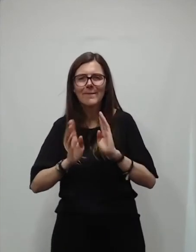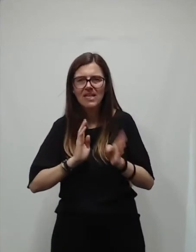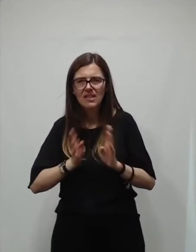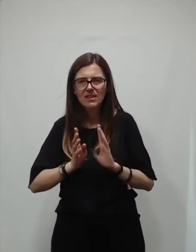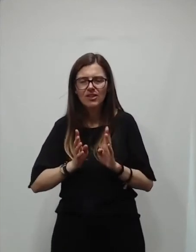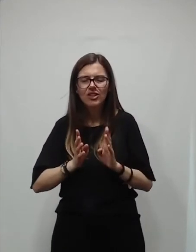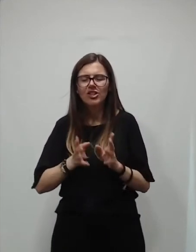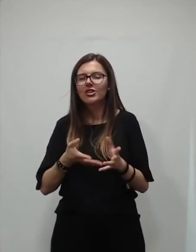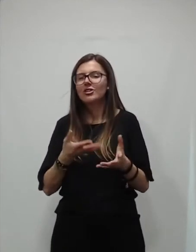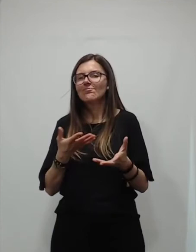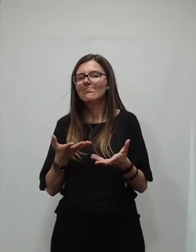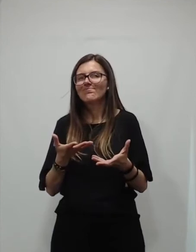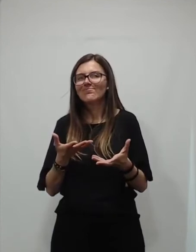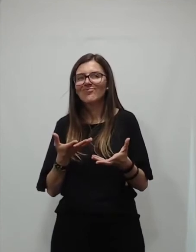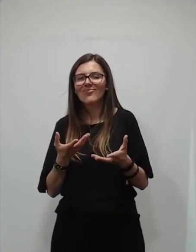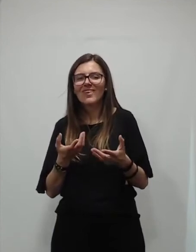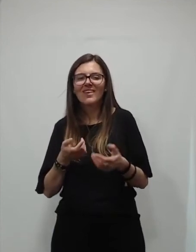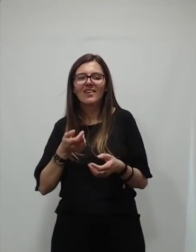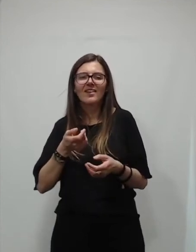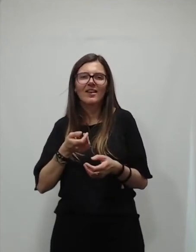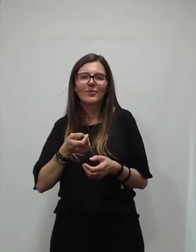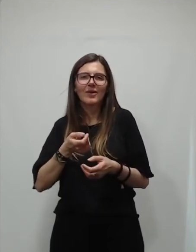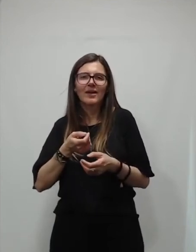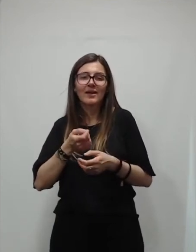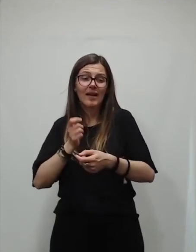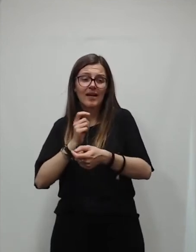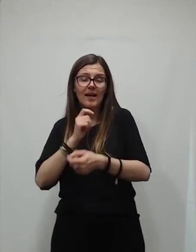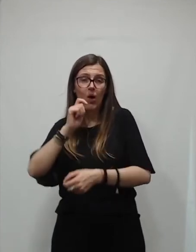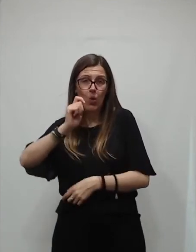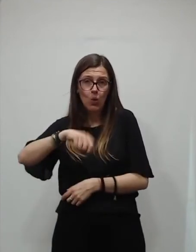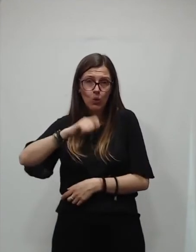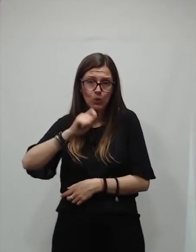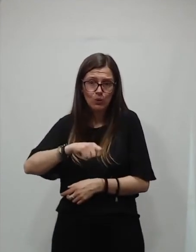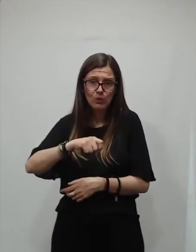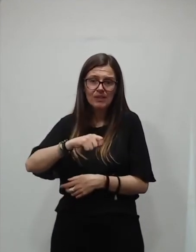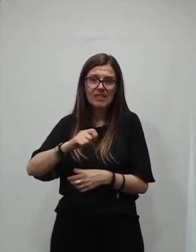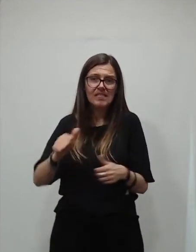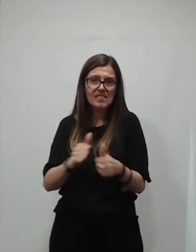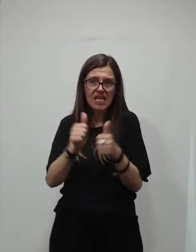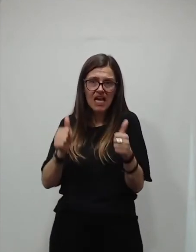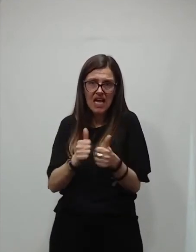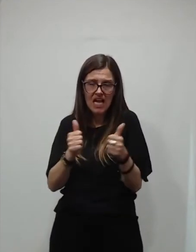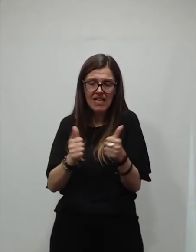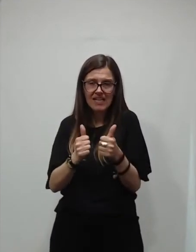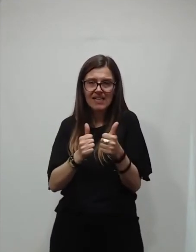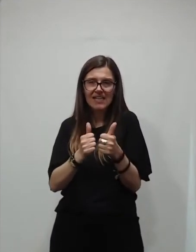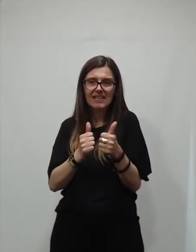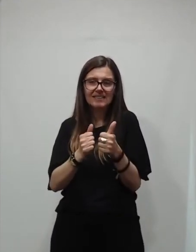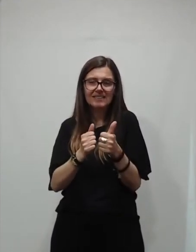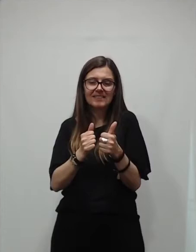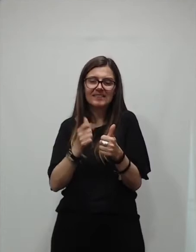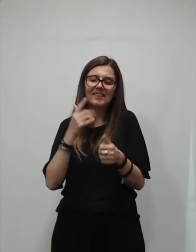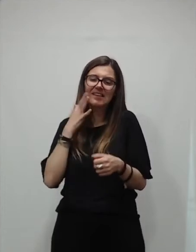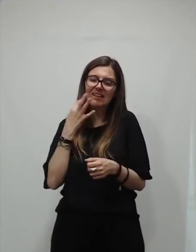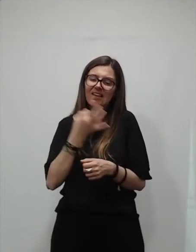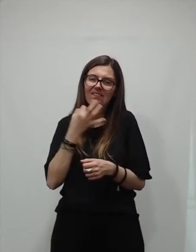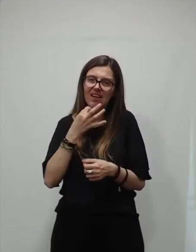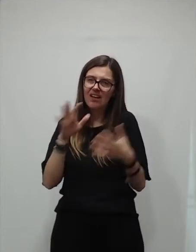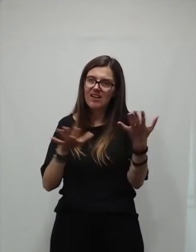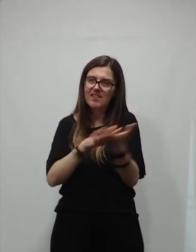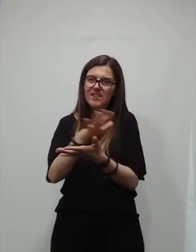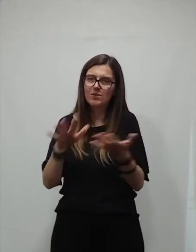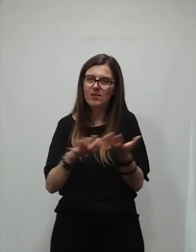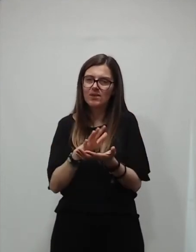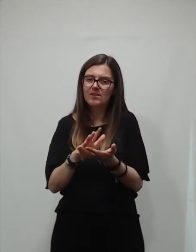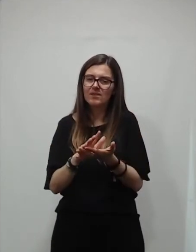justicia penal, no vamos a haber cambiado ningún paradigma. Vamos a seguir teniendo leyes muy lindas, pero pues en los hechos va a seguir